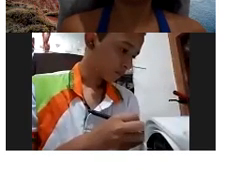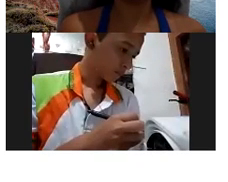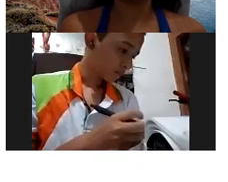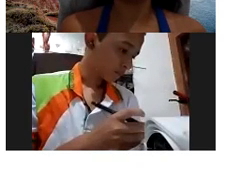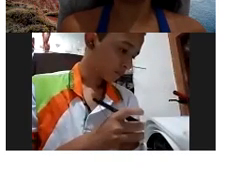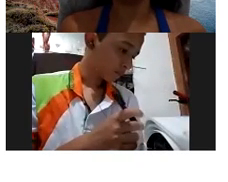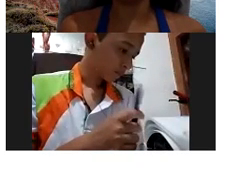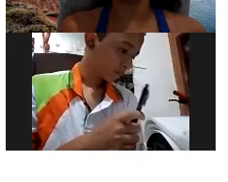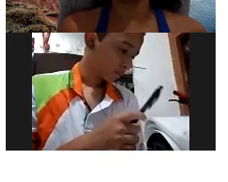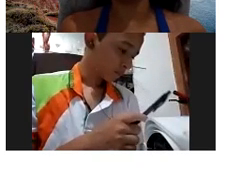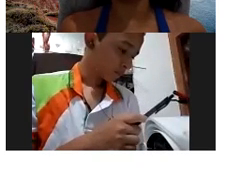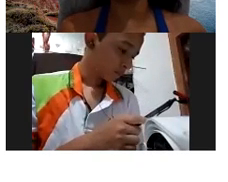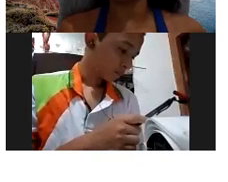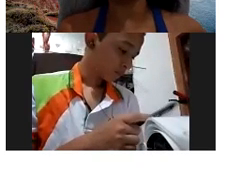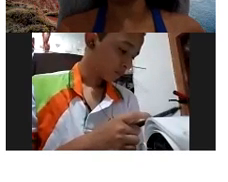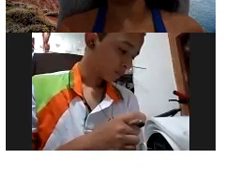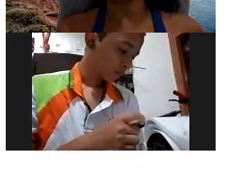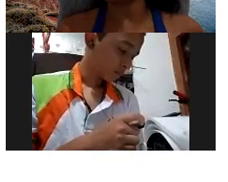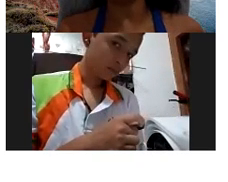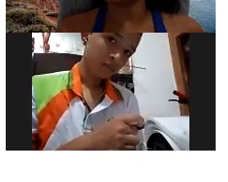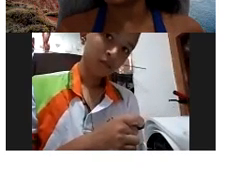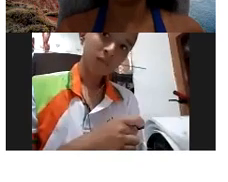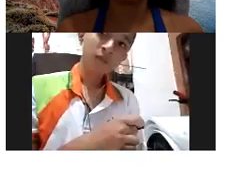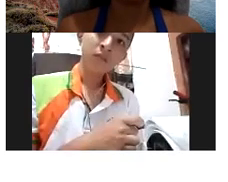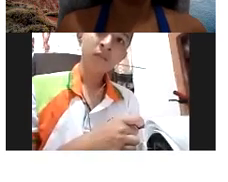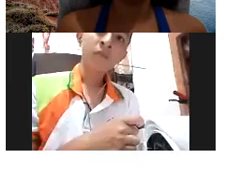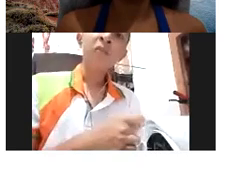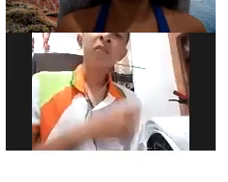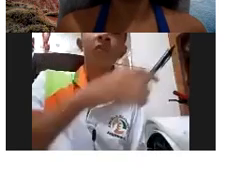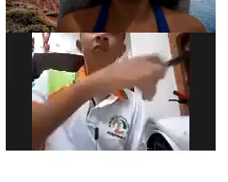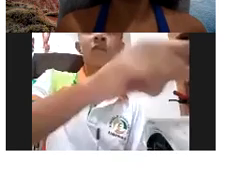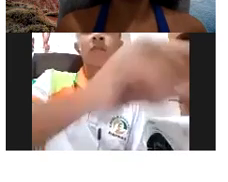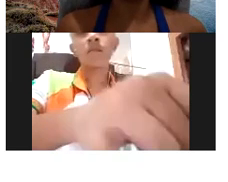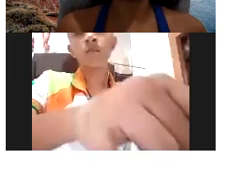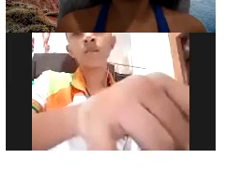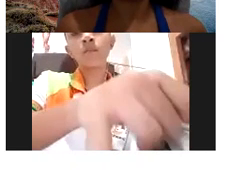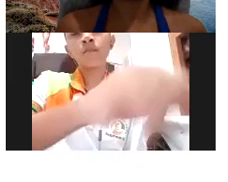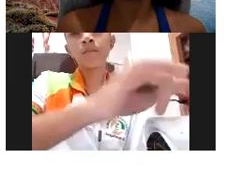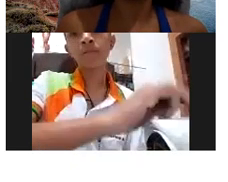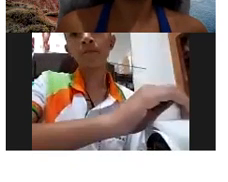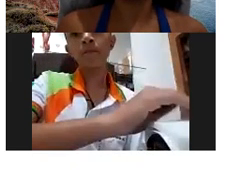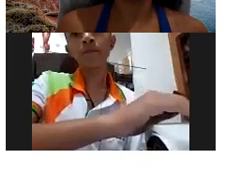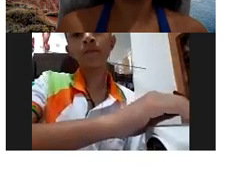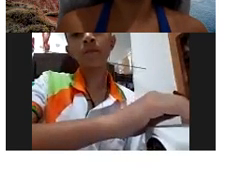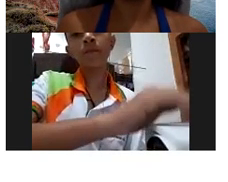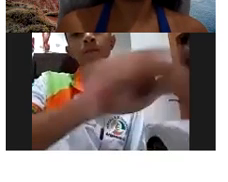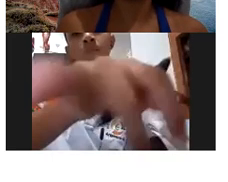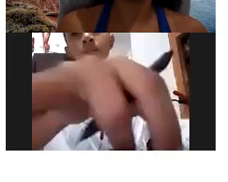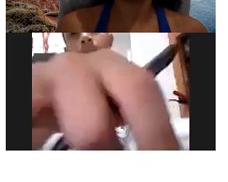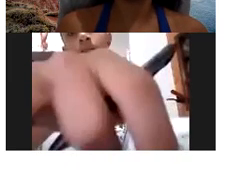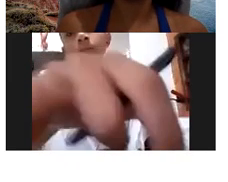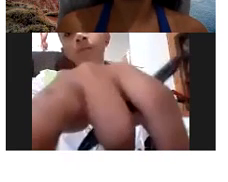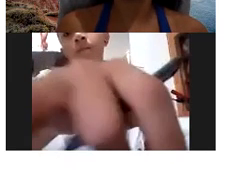preferiu falar chamada e deslocamento porque eles achavam que se enquadrava mais com combinava mais com o